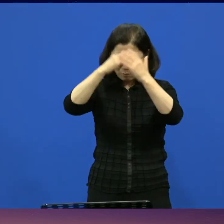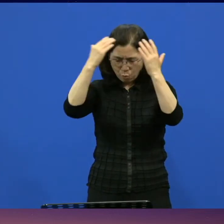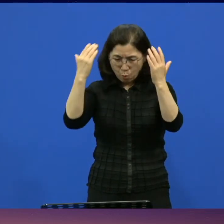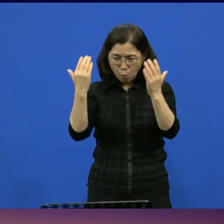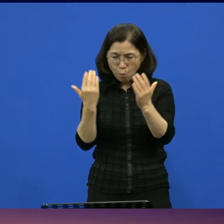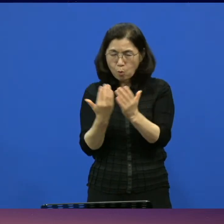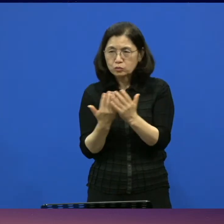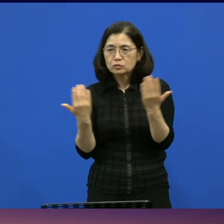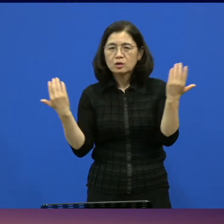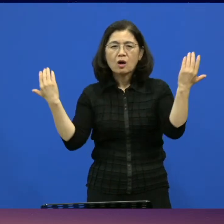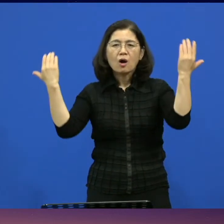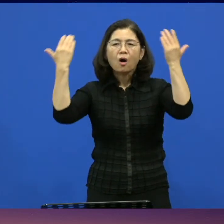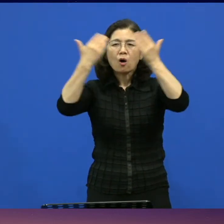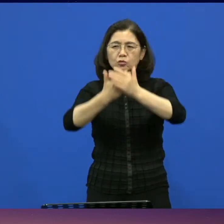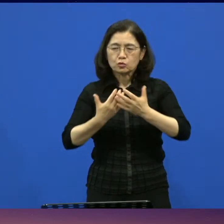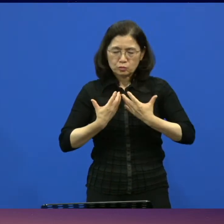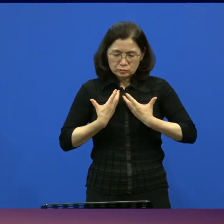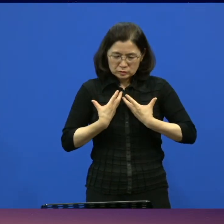됐어요.